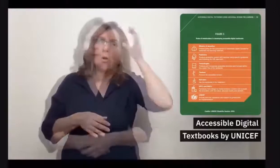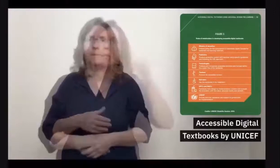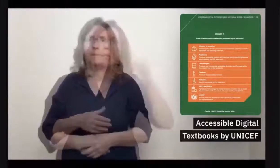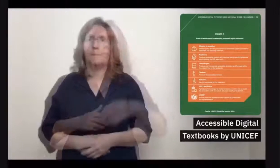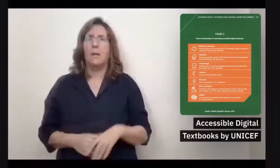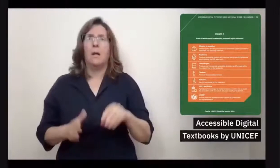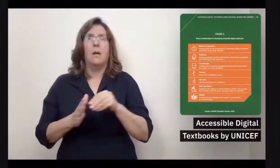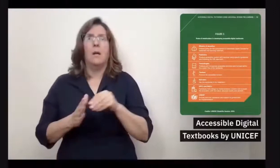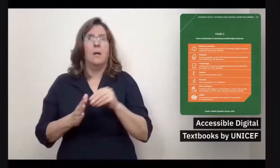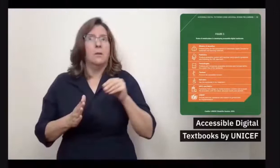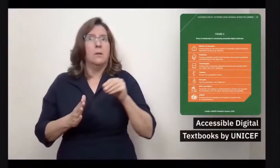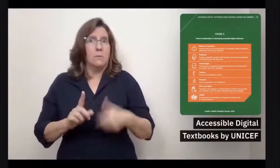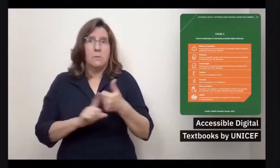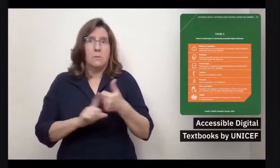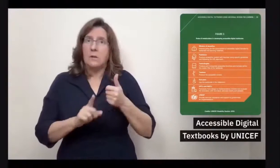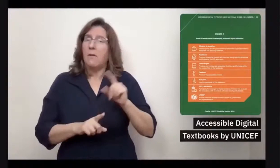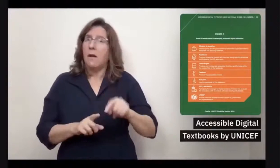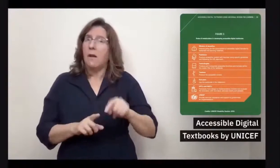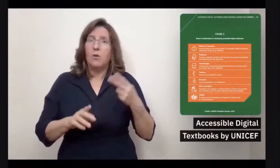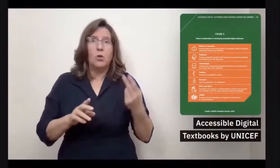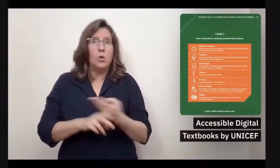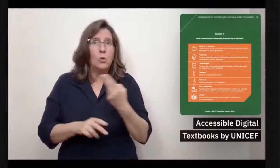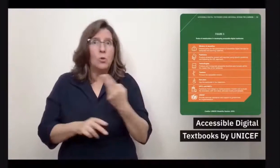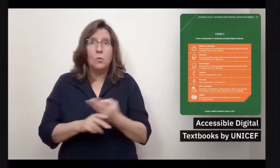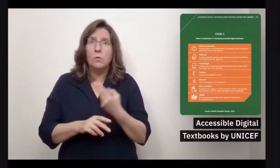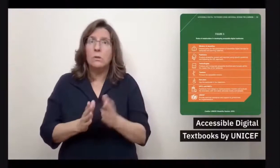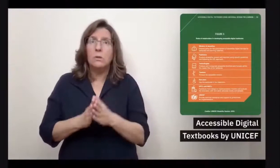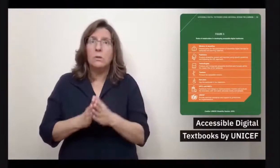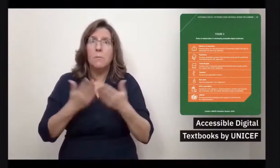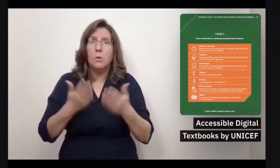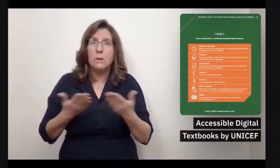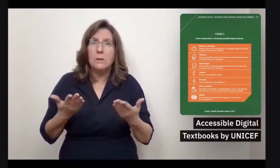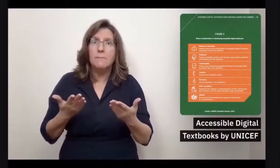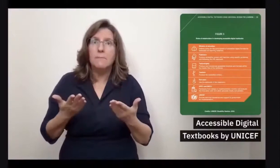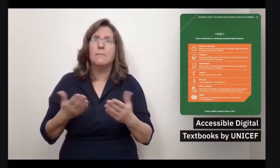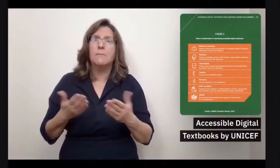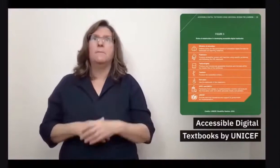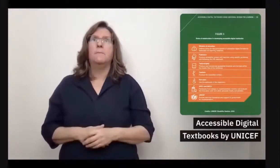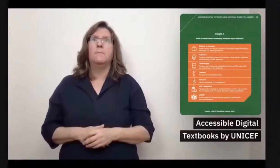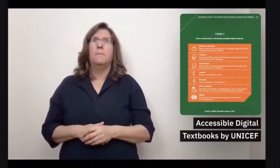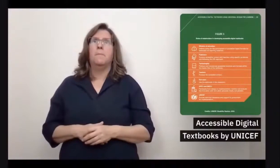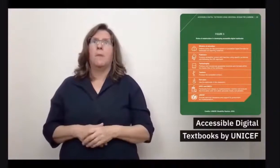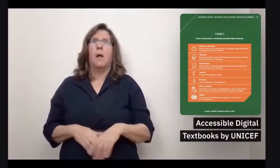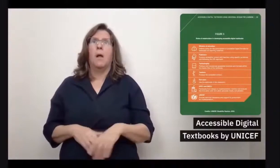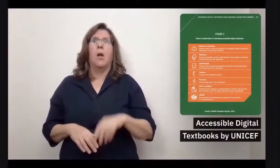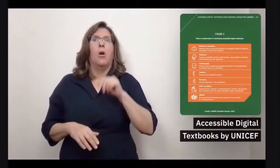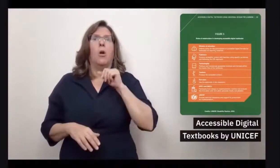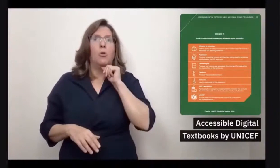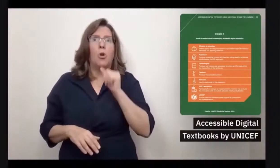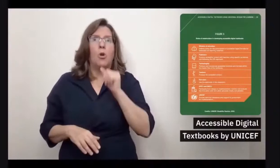Y finalmente, la UNICEF ofrece ayuda técnica y apoyo a los gobiernos para la implementación.